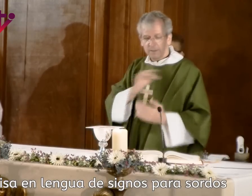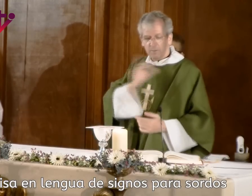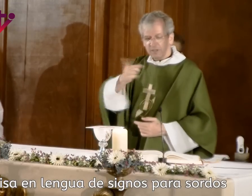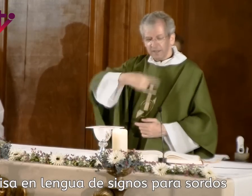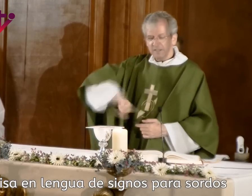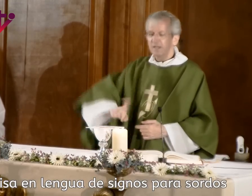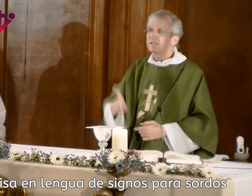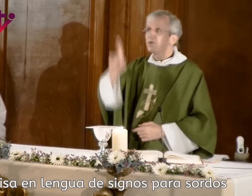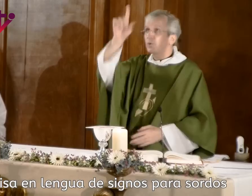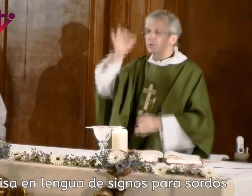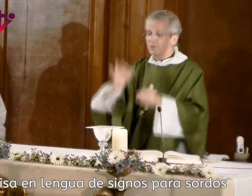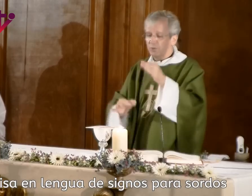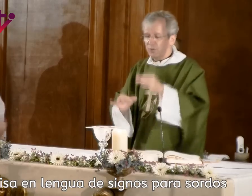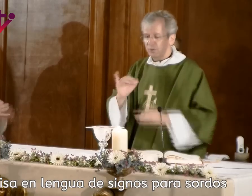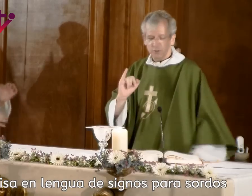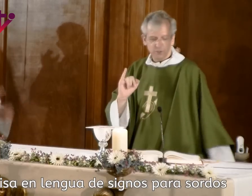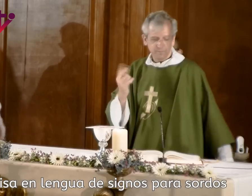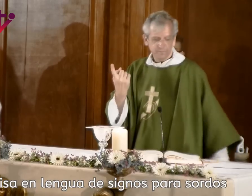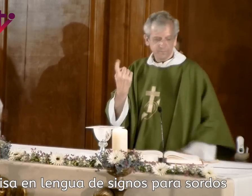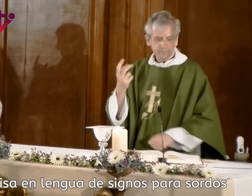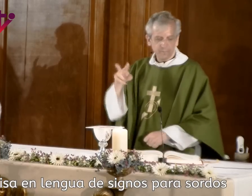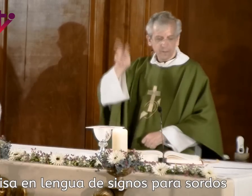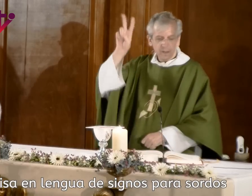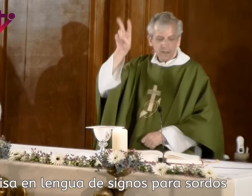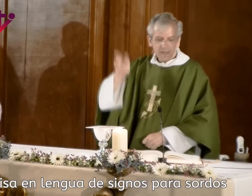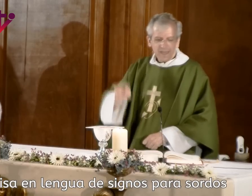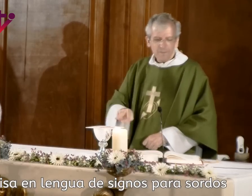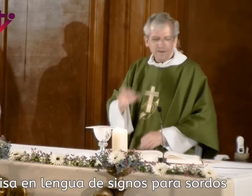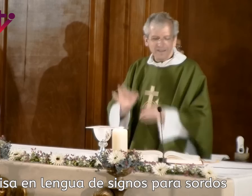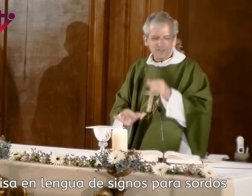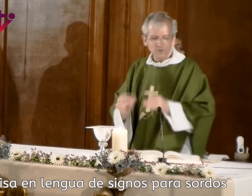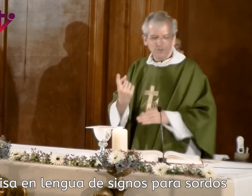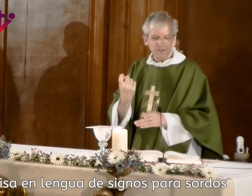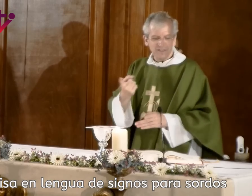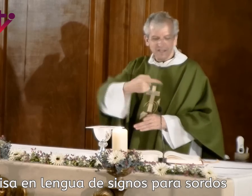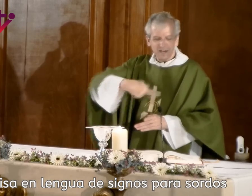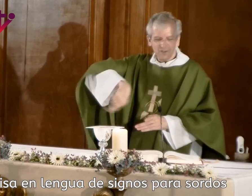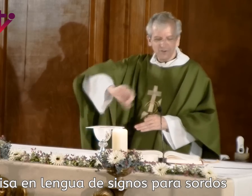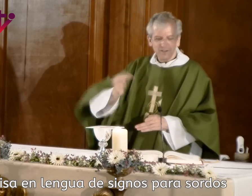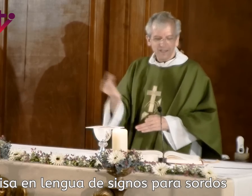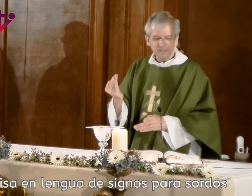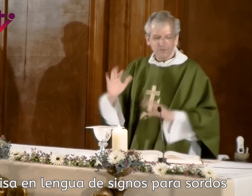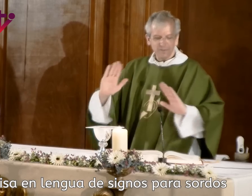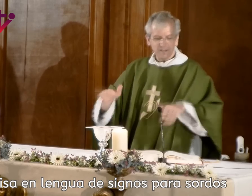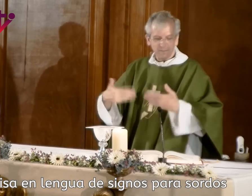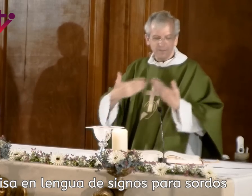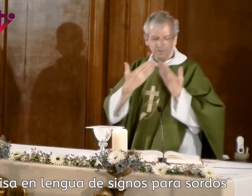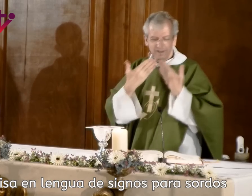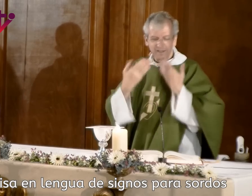Demos gracias al Señor nuestro Dios. Justo y necesario. En verdad es justo y necesario. Es nuestro deber y salvación darte